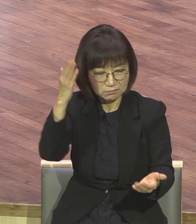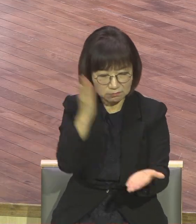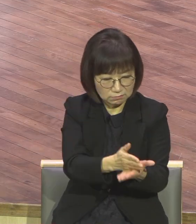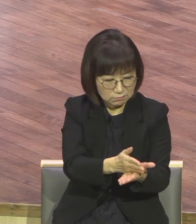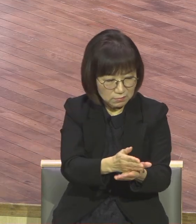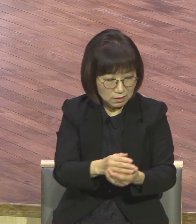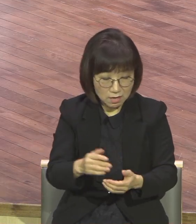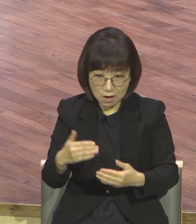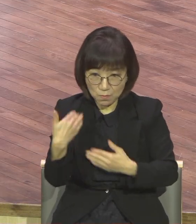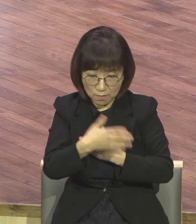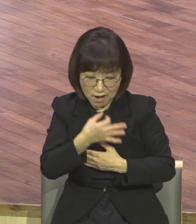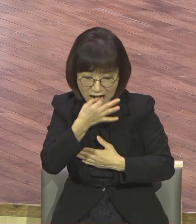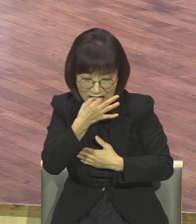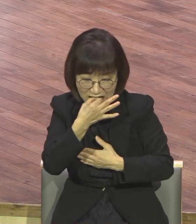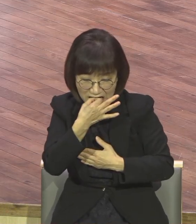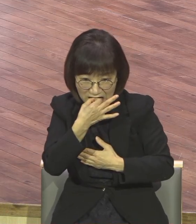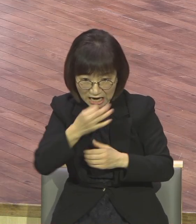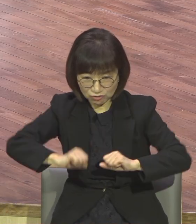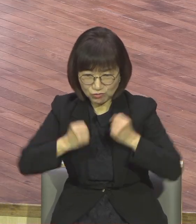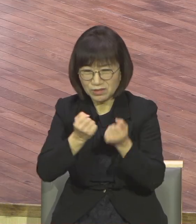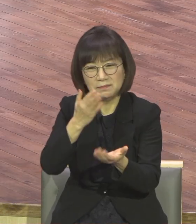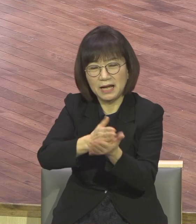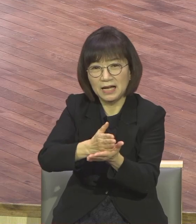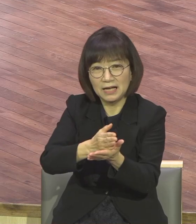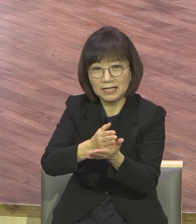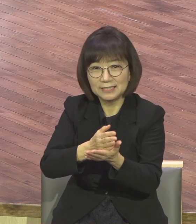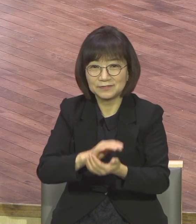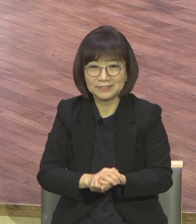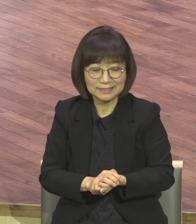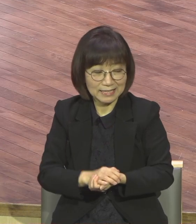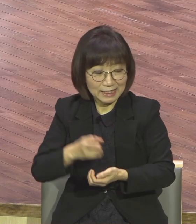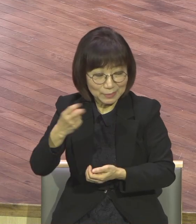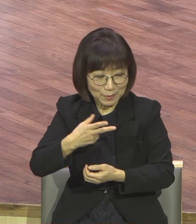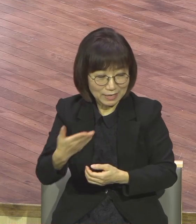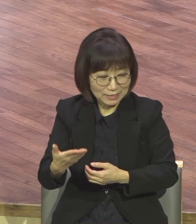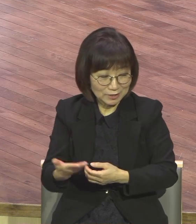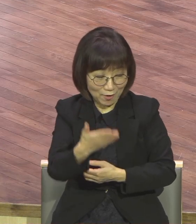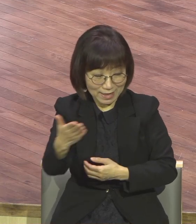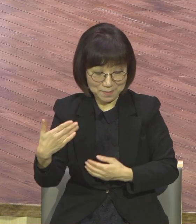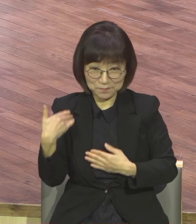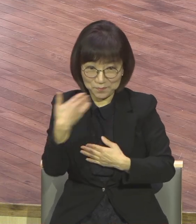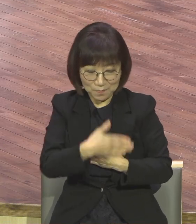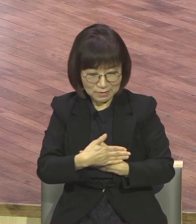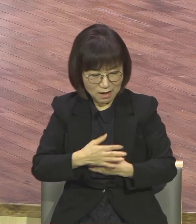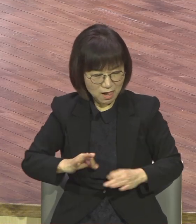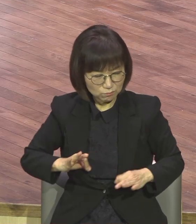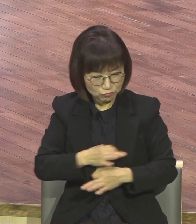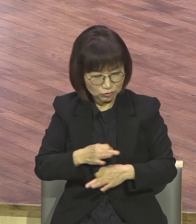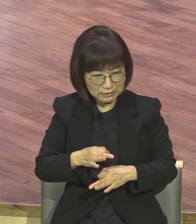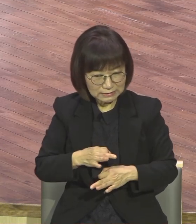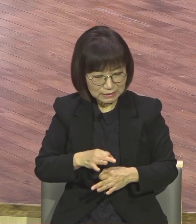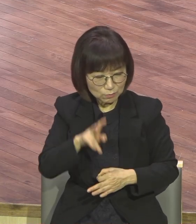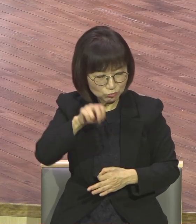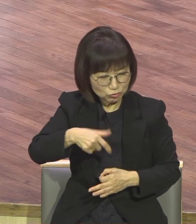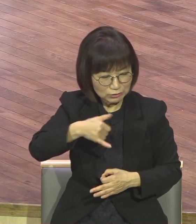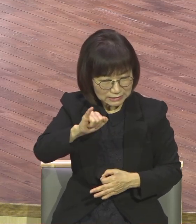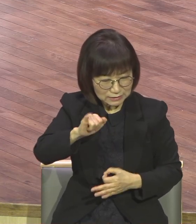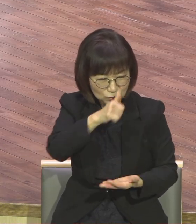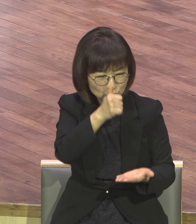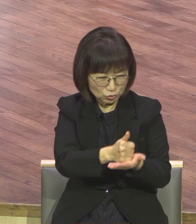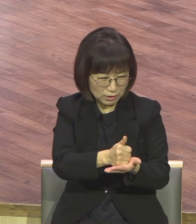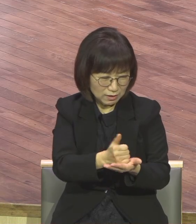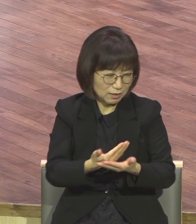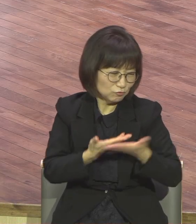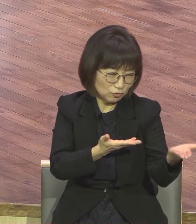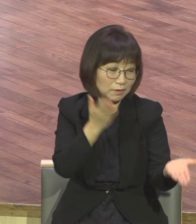못하게 하여 몸의 사욕에 순종하지 말고 또한 너희 지체를 불의의 무기로 죄에게